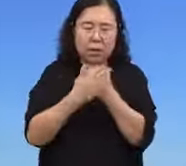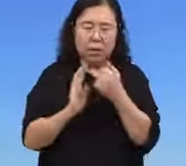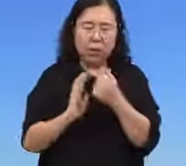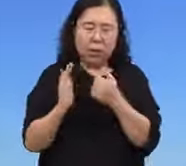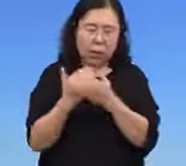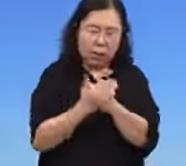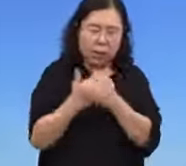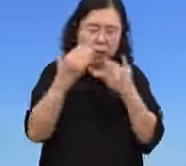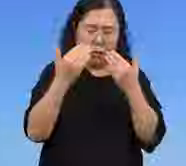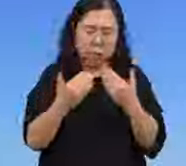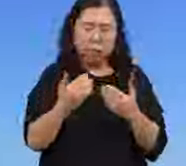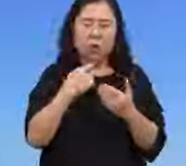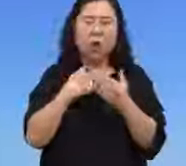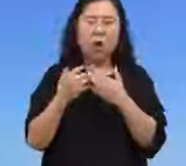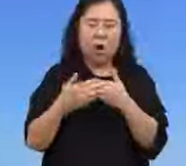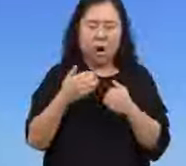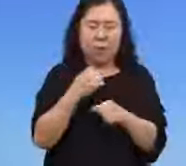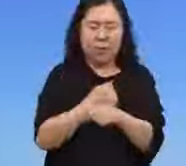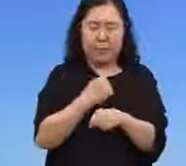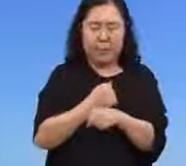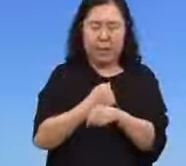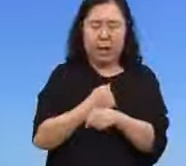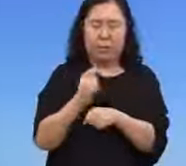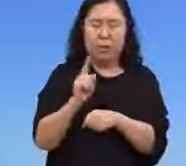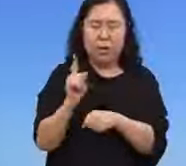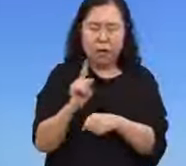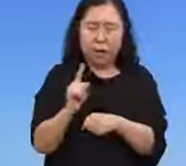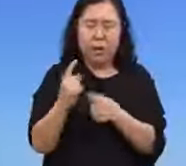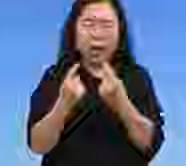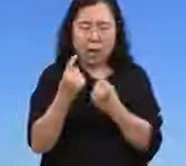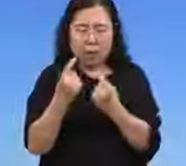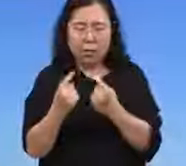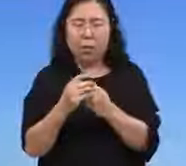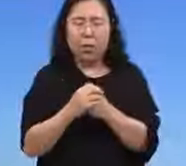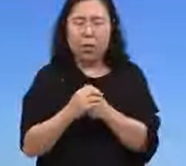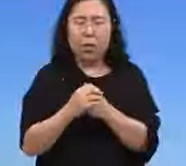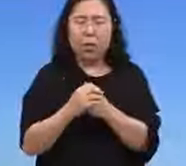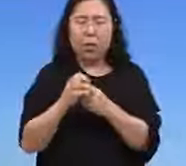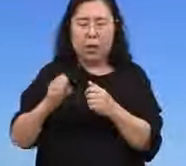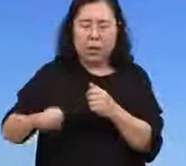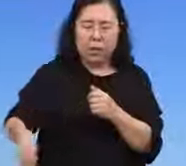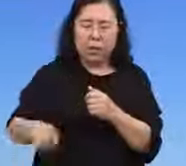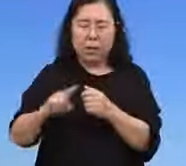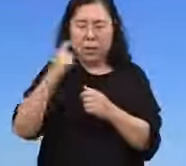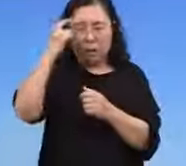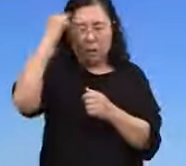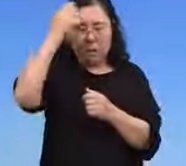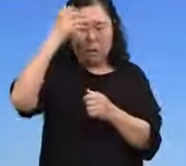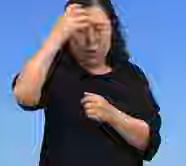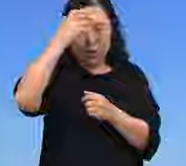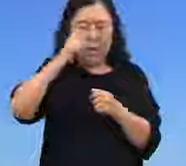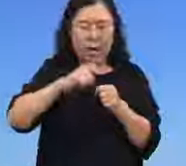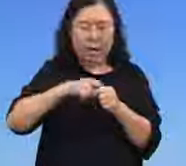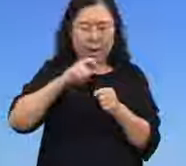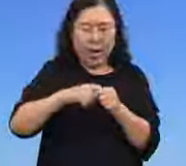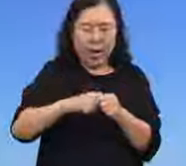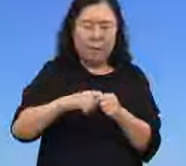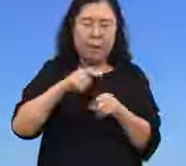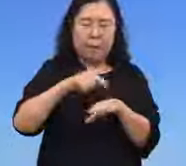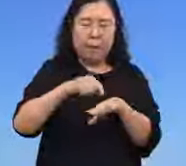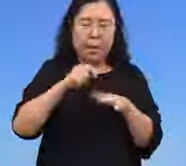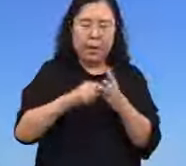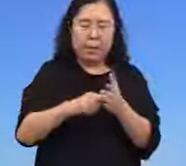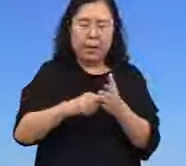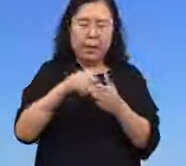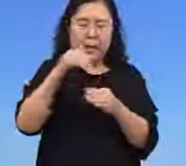은혜를 기억합니다. 하나님 무엇보다도 잃어버린 그 한 영혼에 대한 마음이 담겨